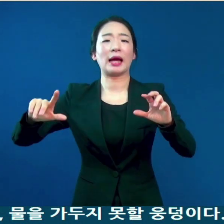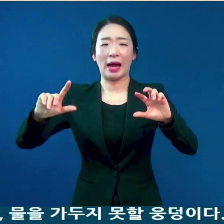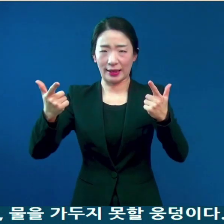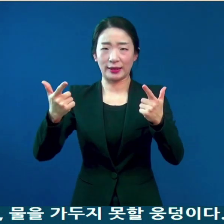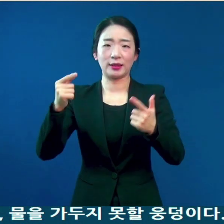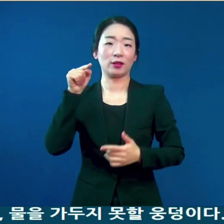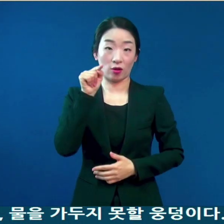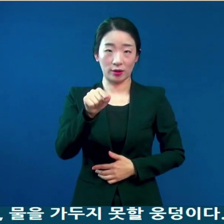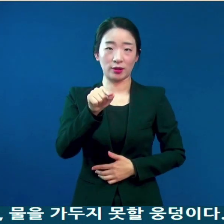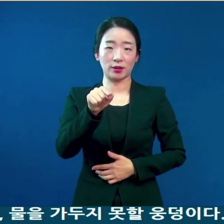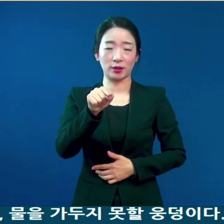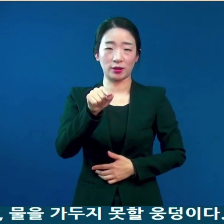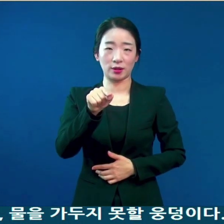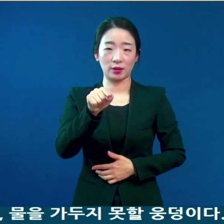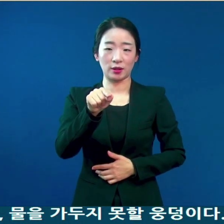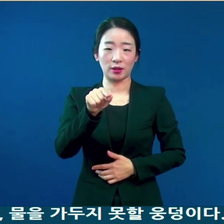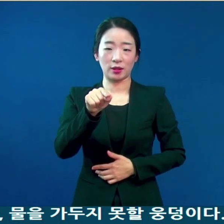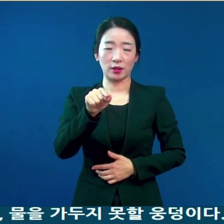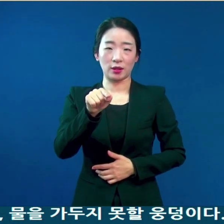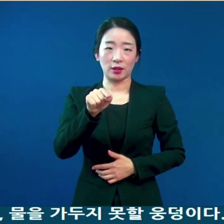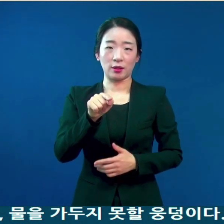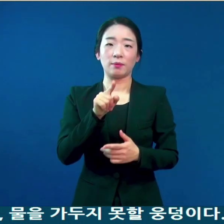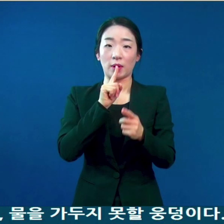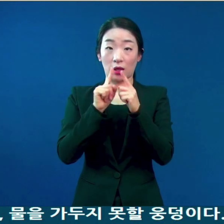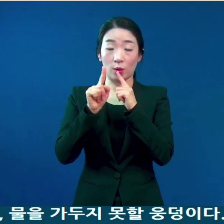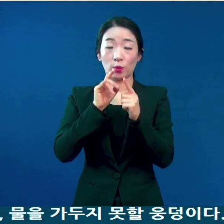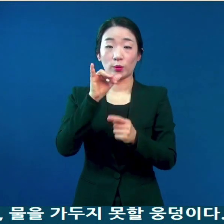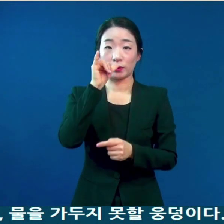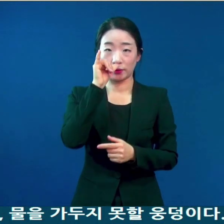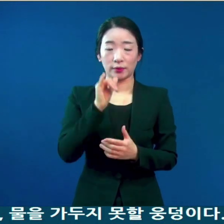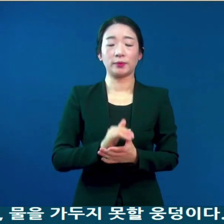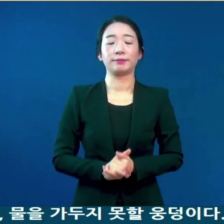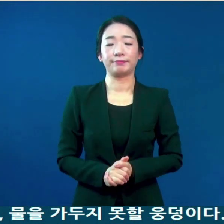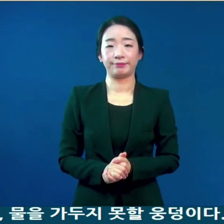것이죠. 이 본문에 연결점이 있는 것 같아요.